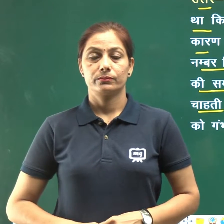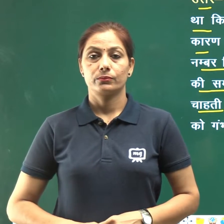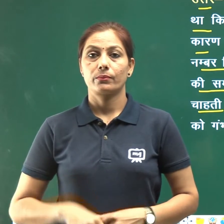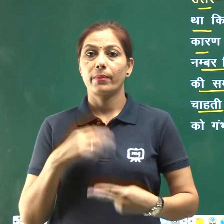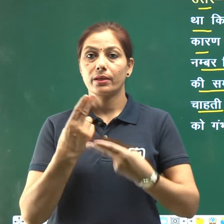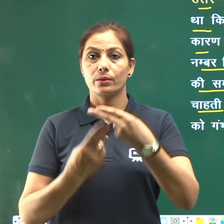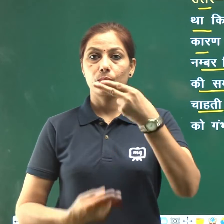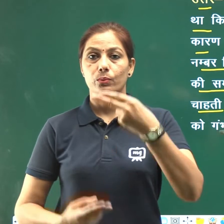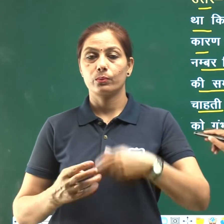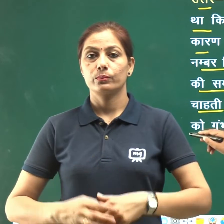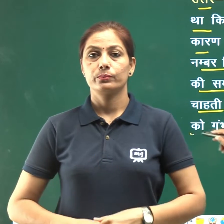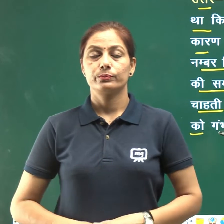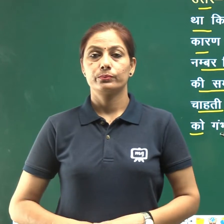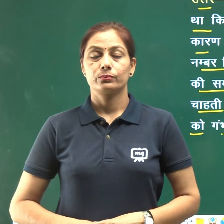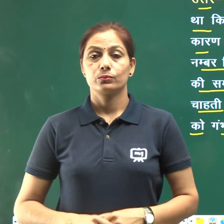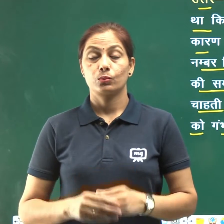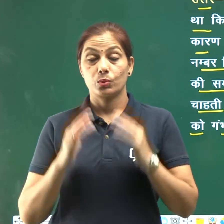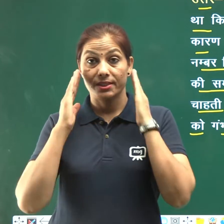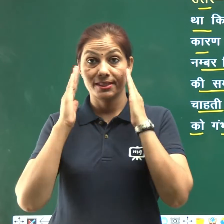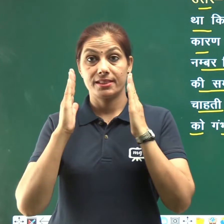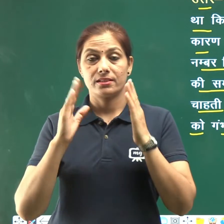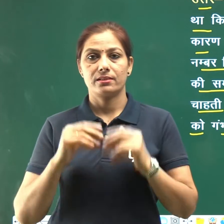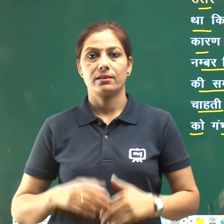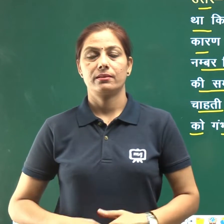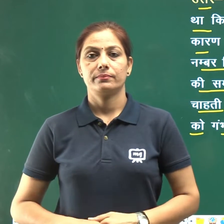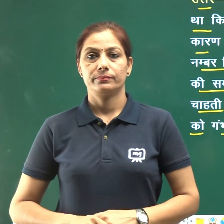मुद्दे को गंभीरता से लिया।